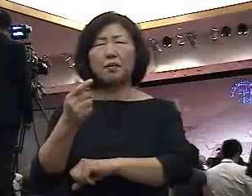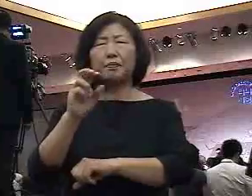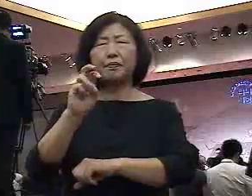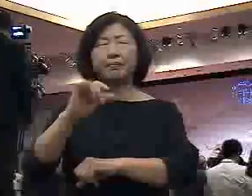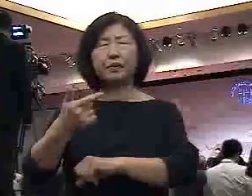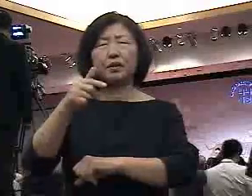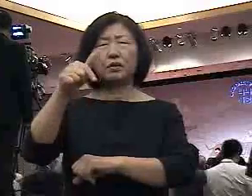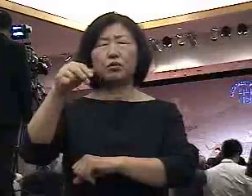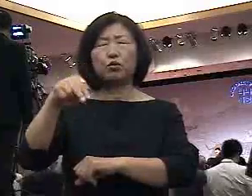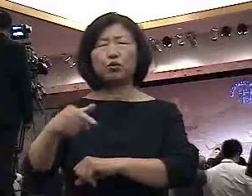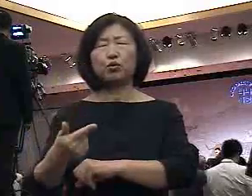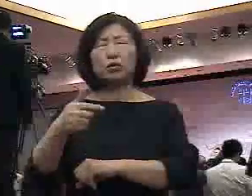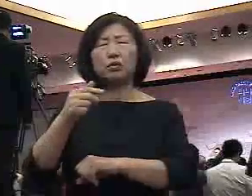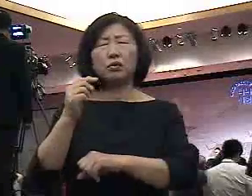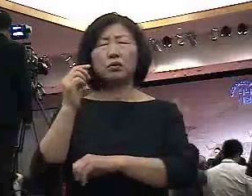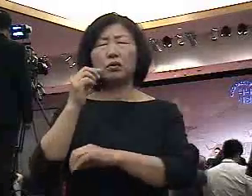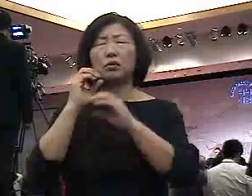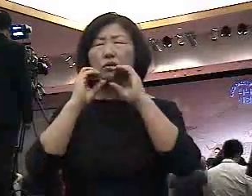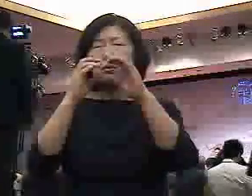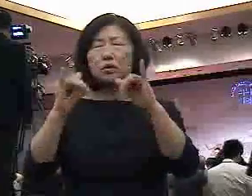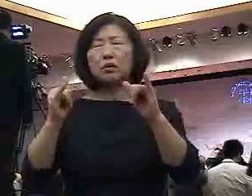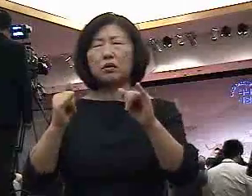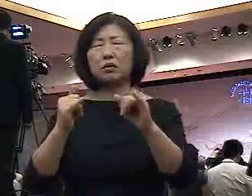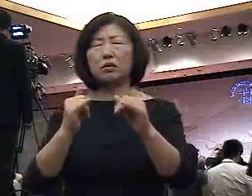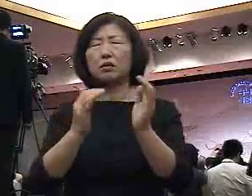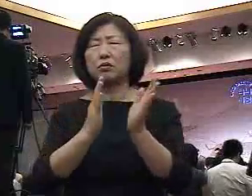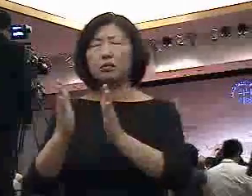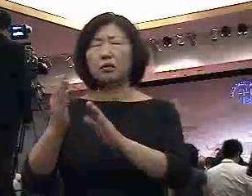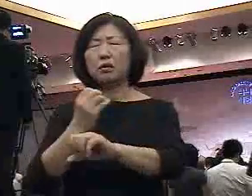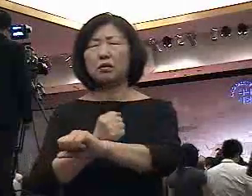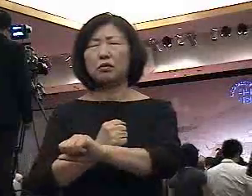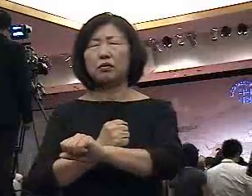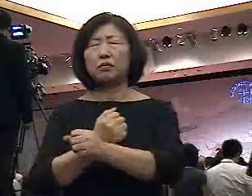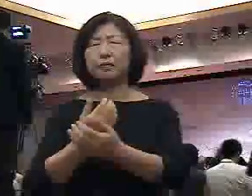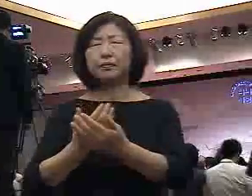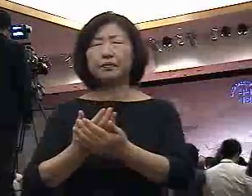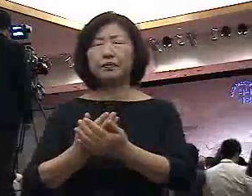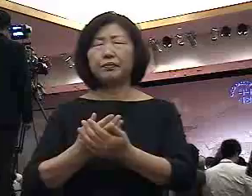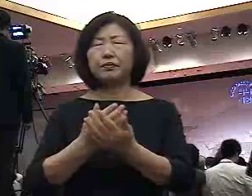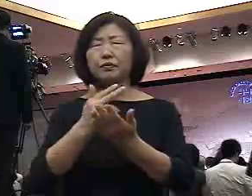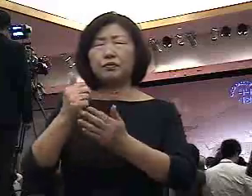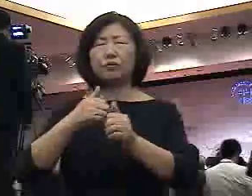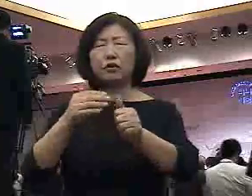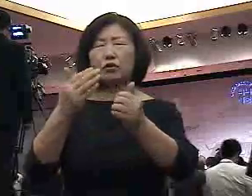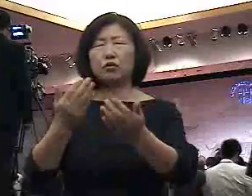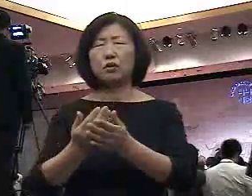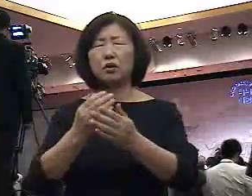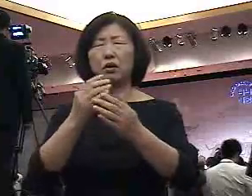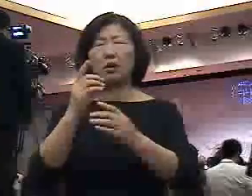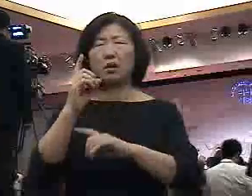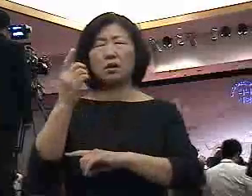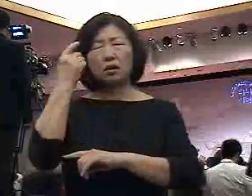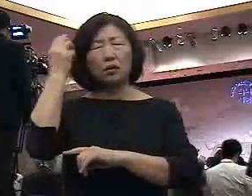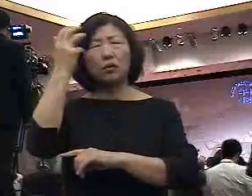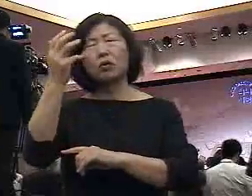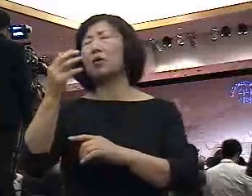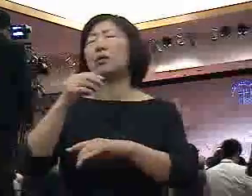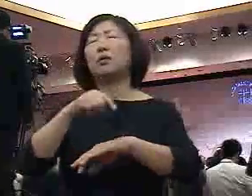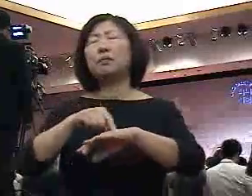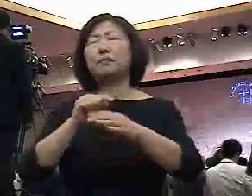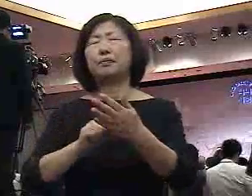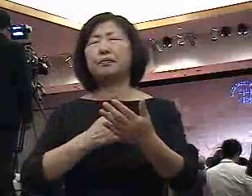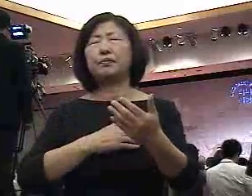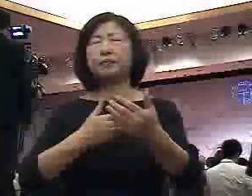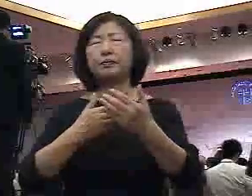기름 부어주시고 준비케 하여 주옵소서. 주님께서 보내주실 한 영혼을 마음에 품고